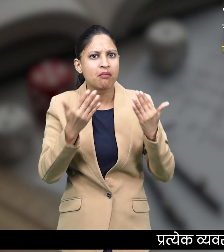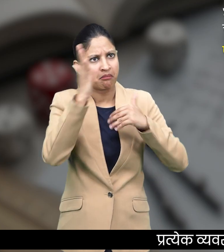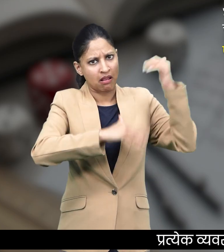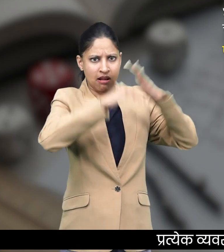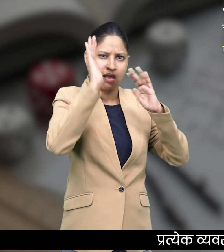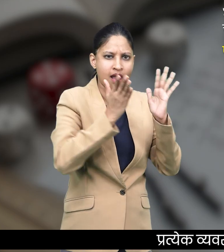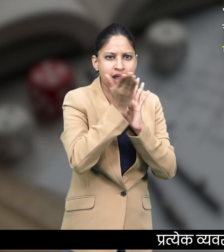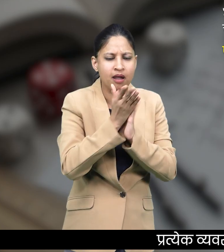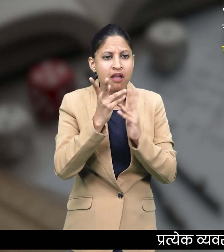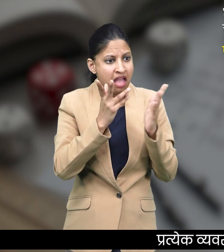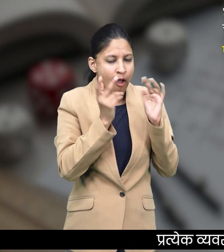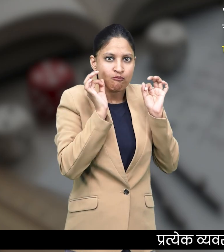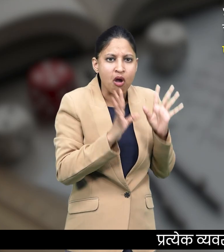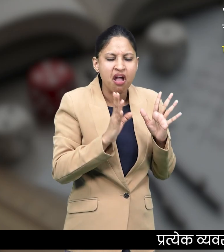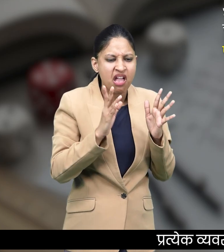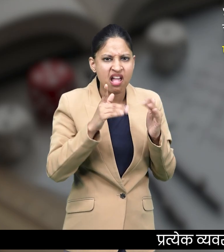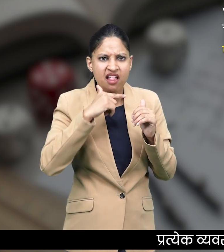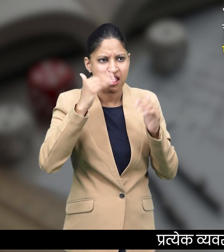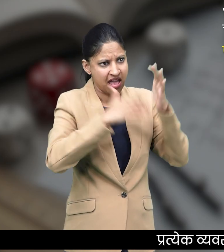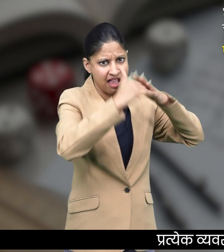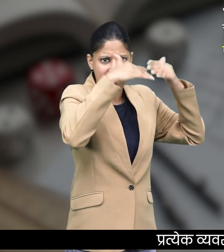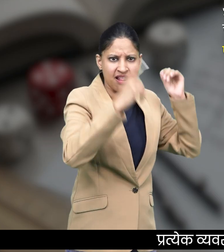'प्रत्येक व्यवस्थेत सर्व विटा वापरल्या जातात.